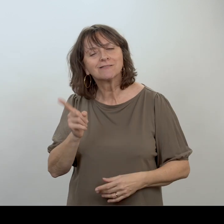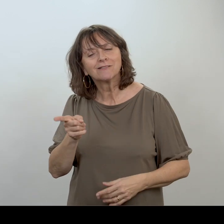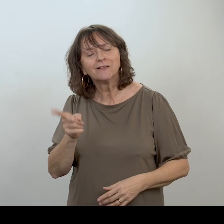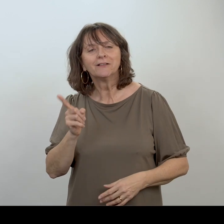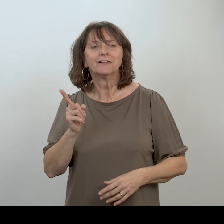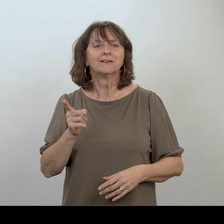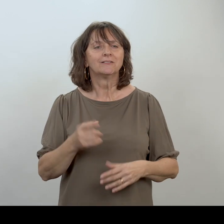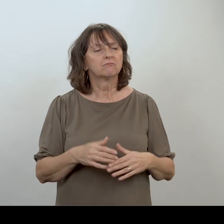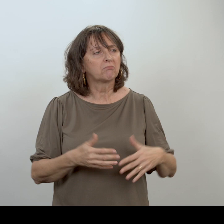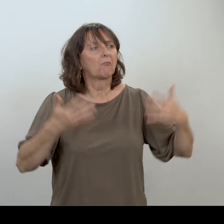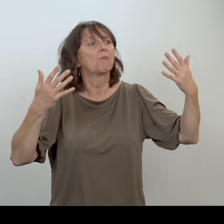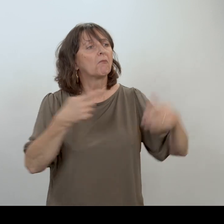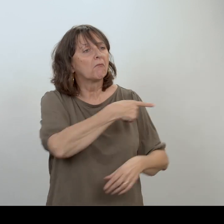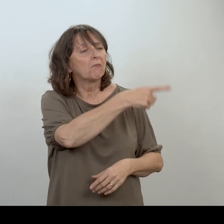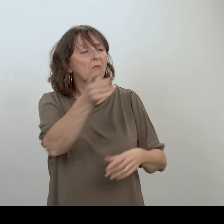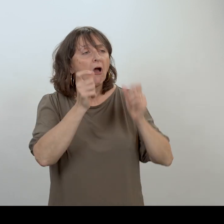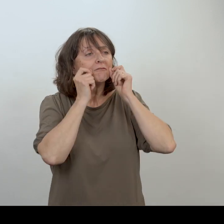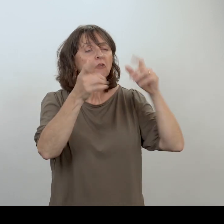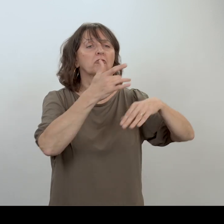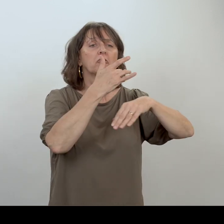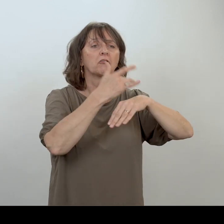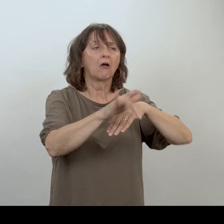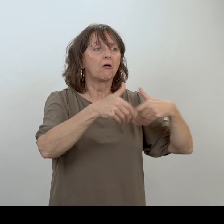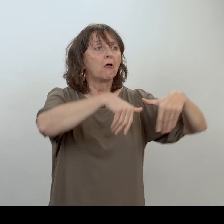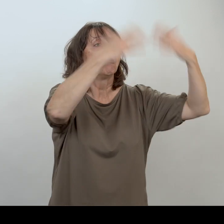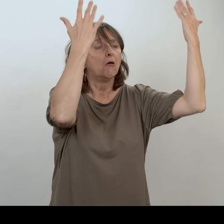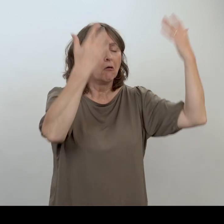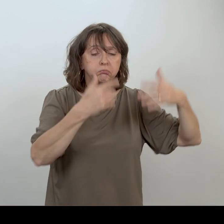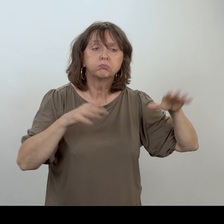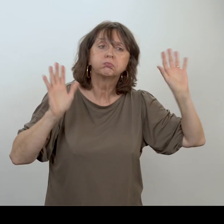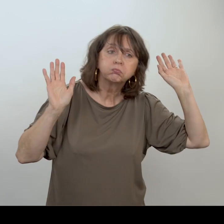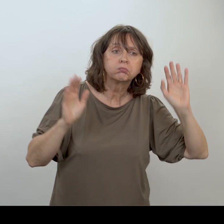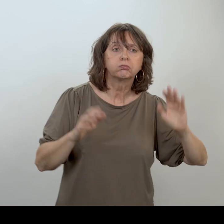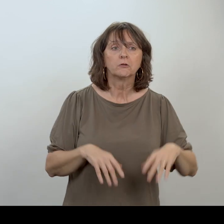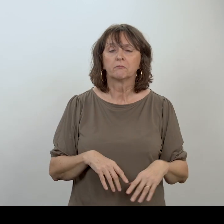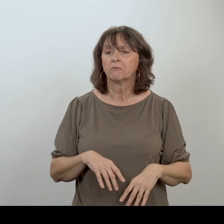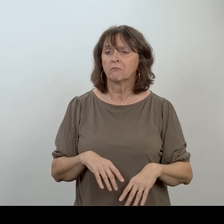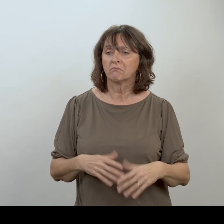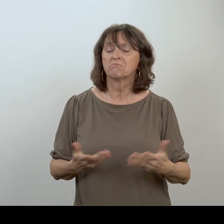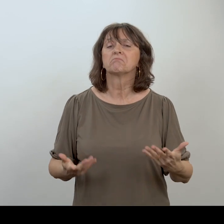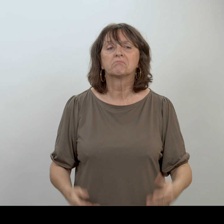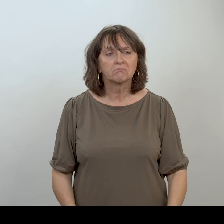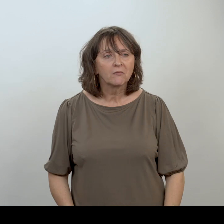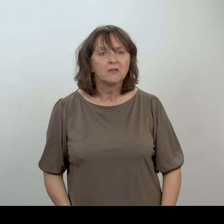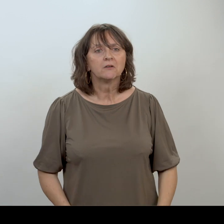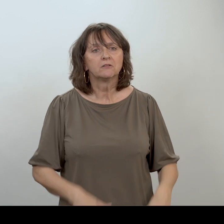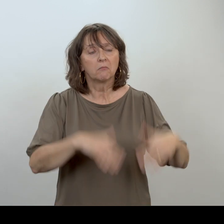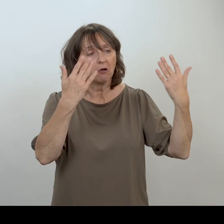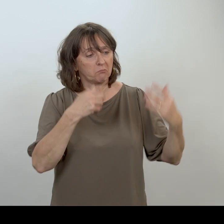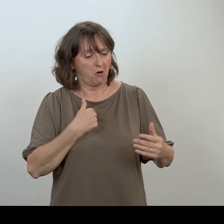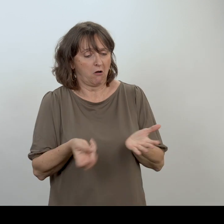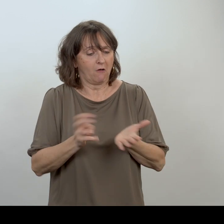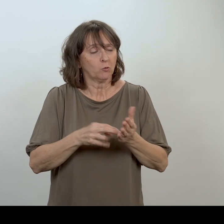plus savoureuse, n'est-ce pas ? Mais vous, les autres frères, vous vous levez si tard, fut